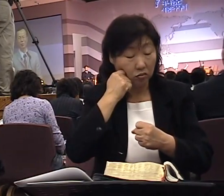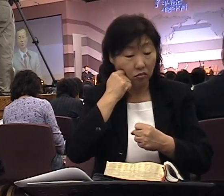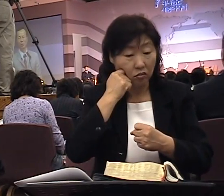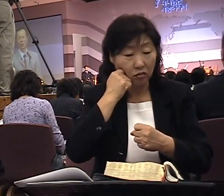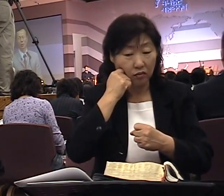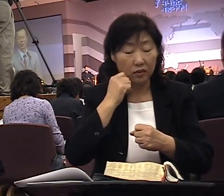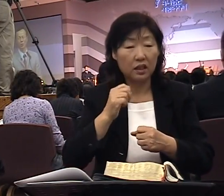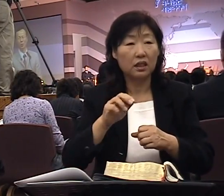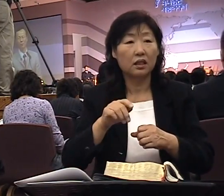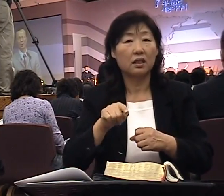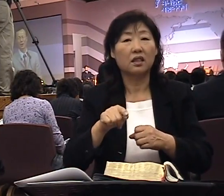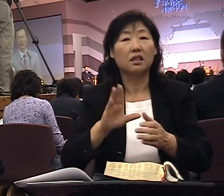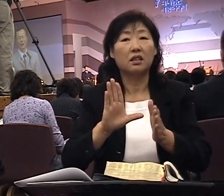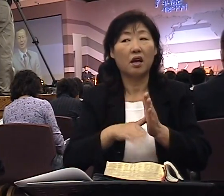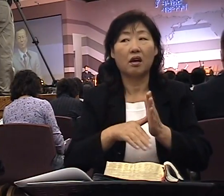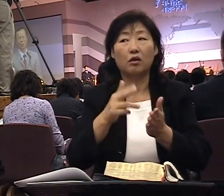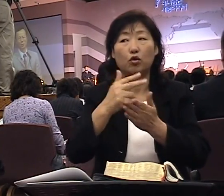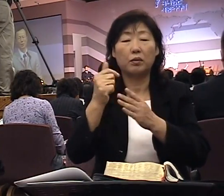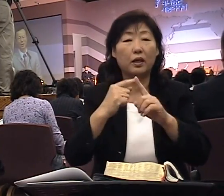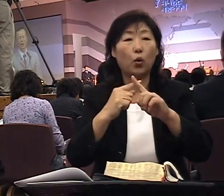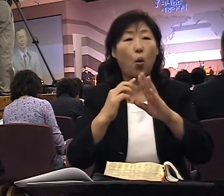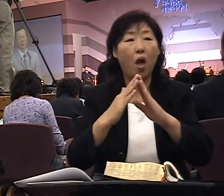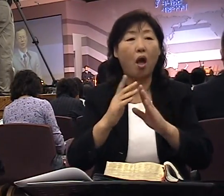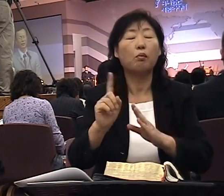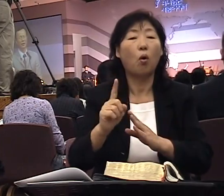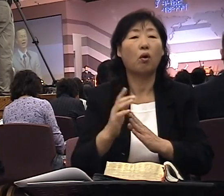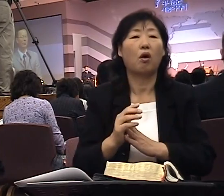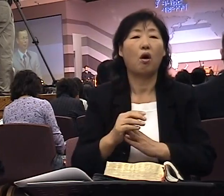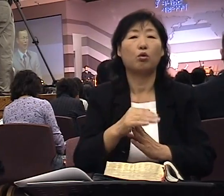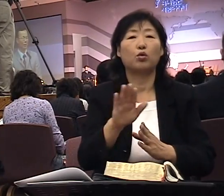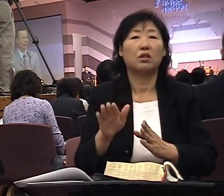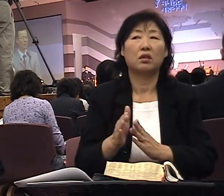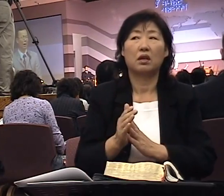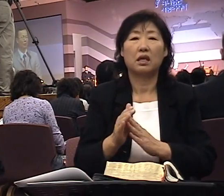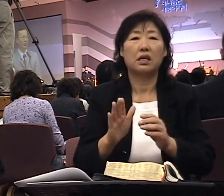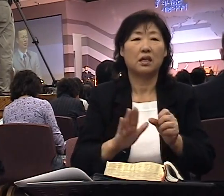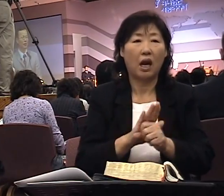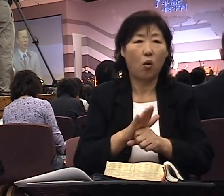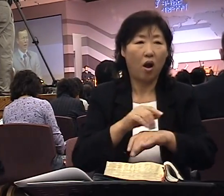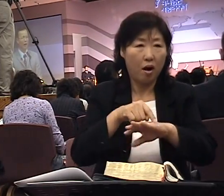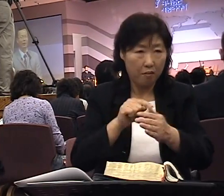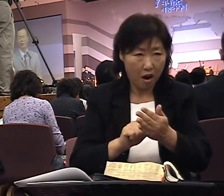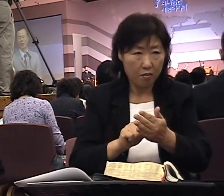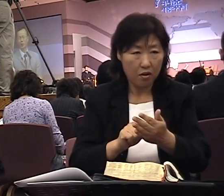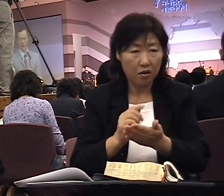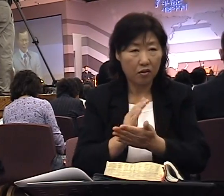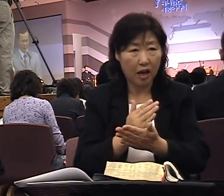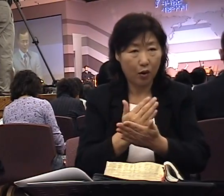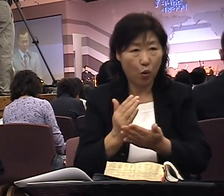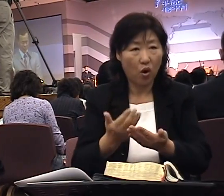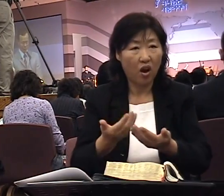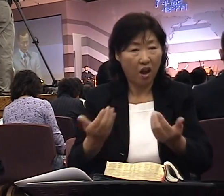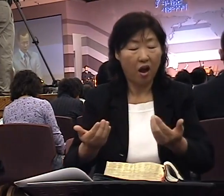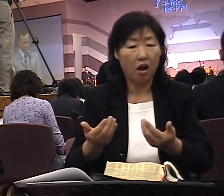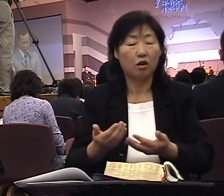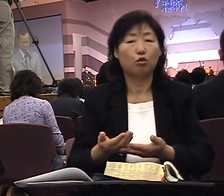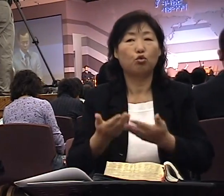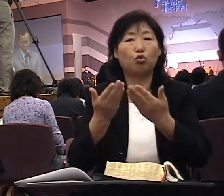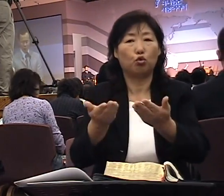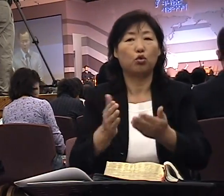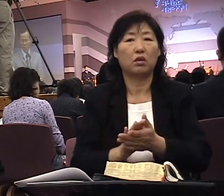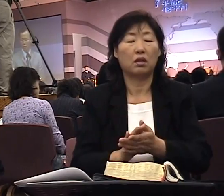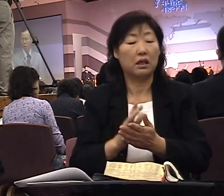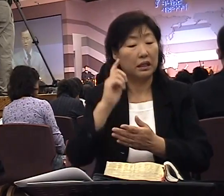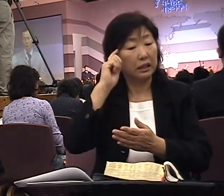이럴 때 주님의 교회로서 무엇인가 우리의 그 사랑과 마음을 나눠야 된다고 생각하여 여러분은